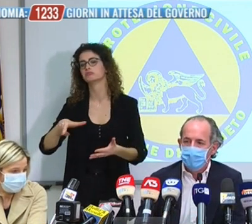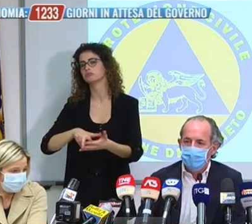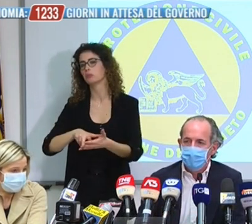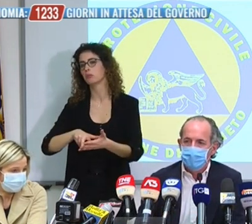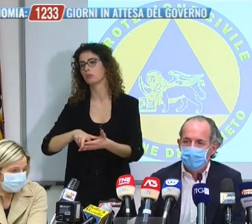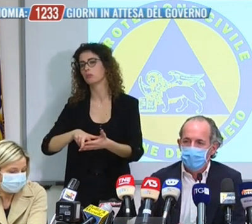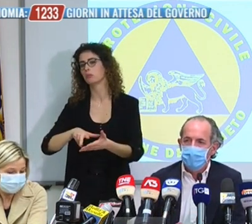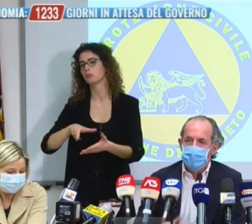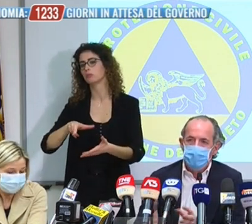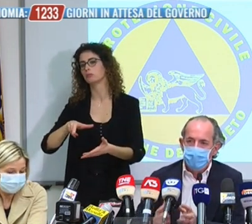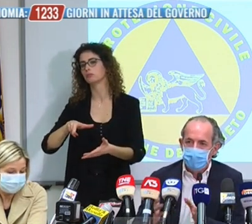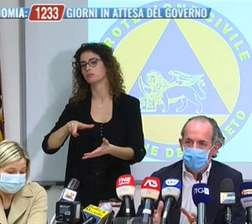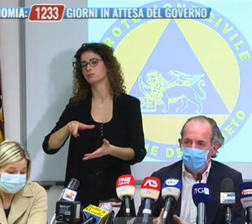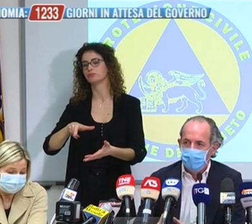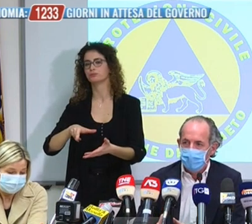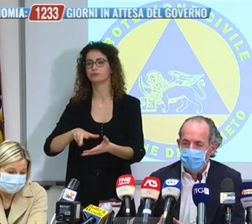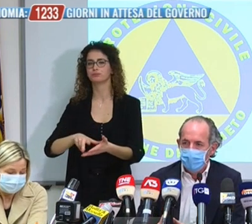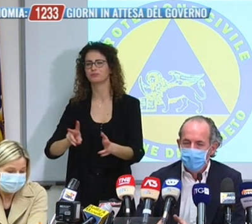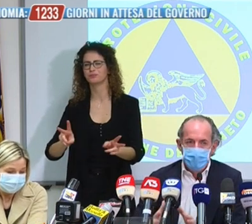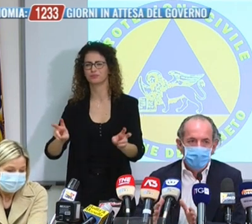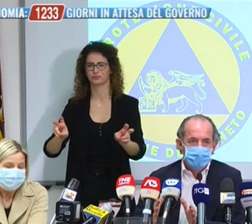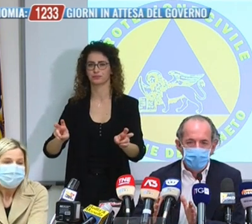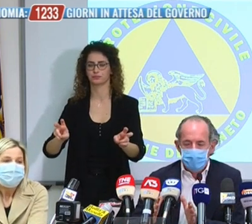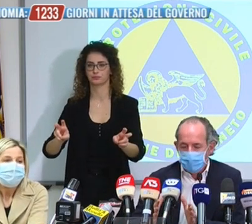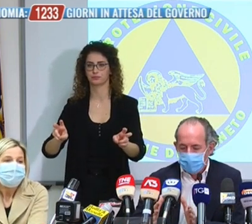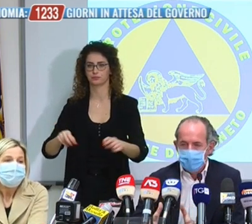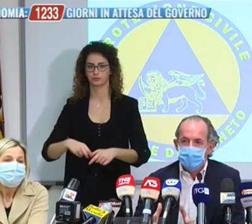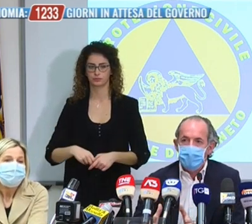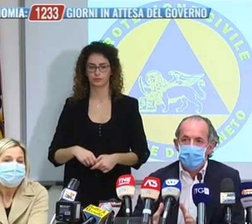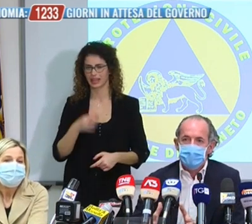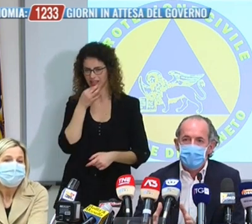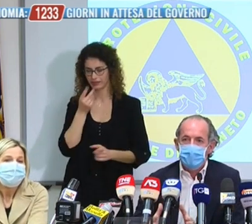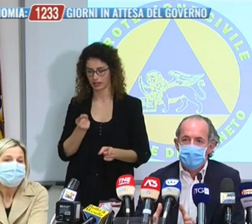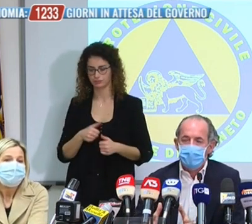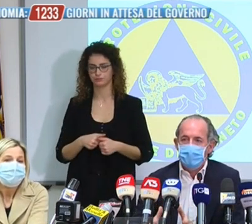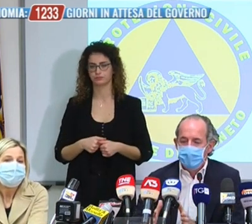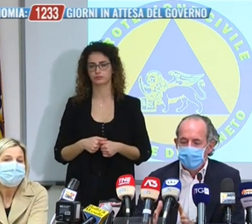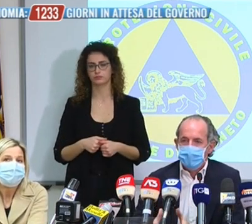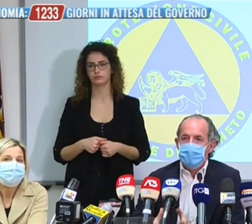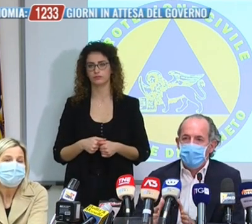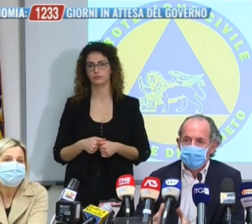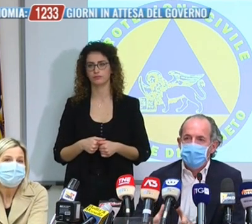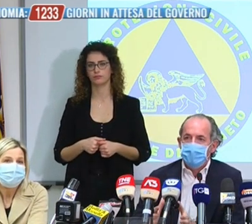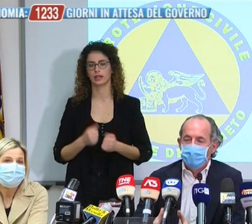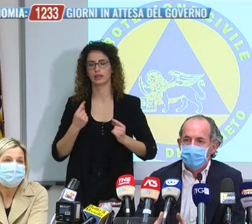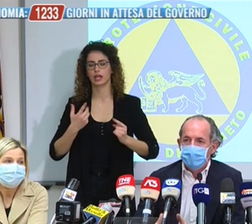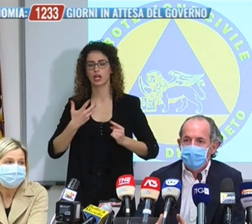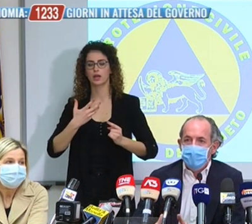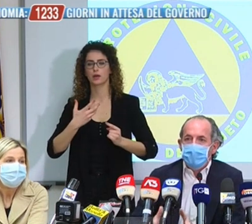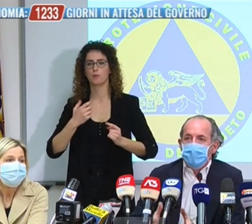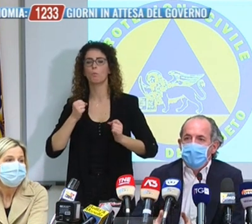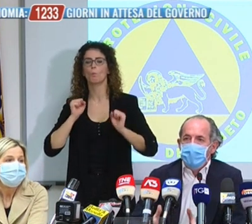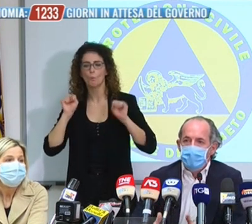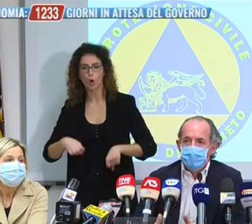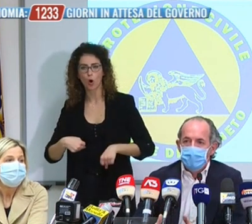diciamo off-label potremmo definirla, no? Cioè cosa significa? Significa che c'è la possibilità di